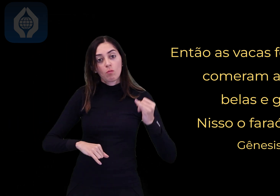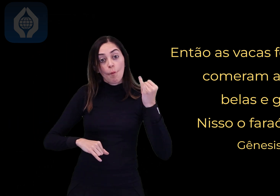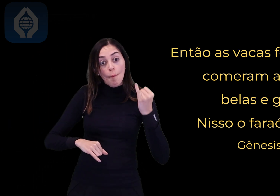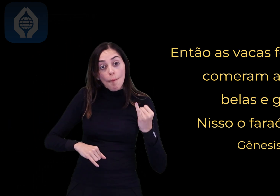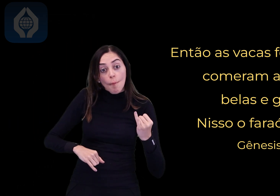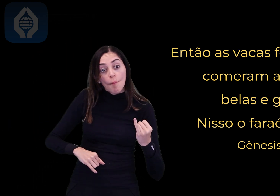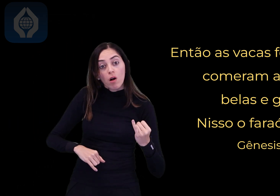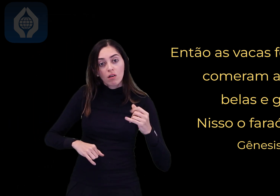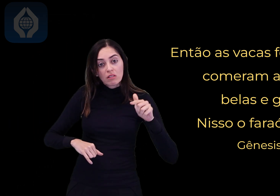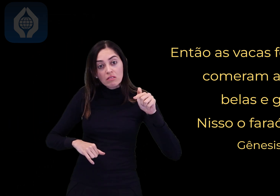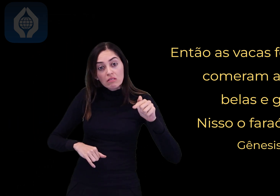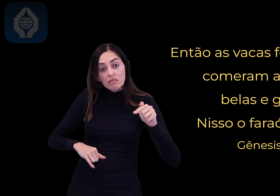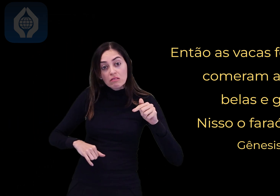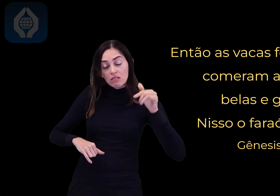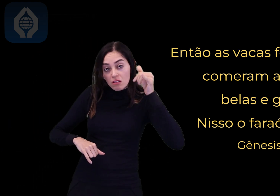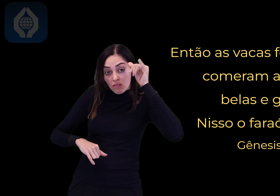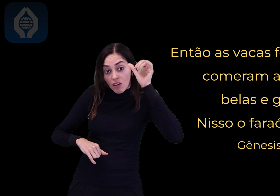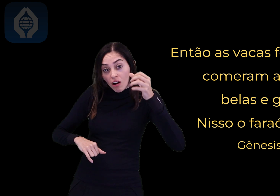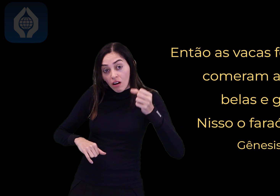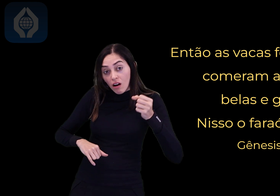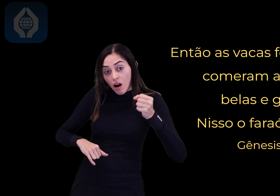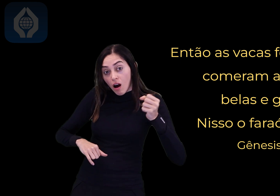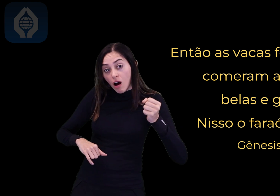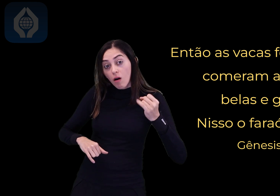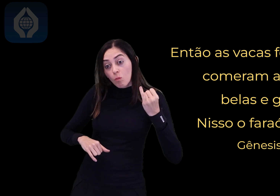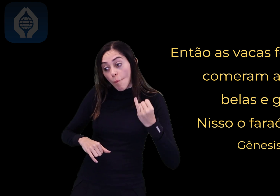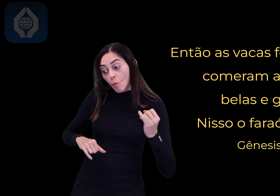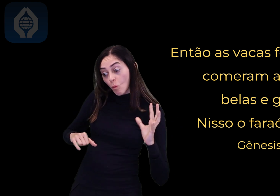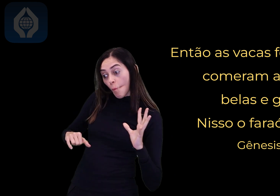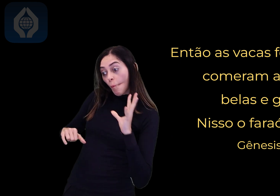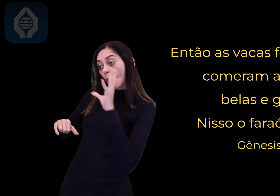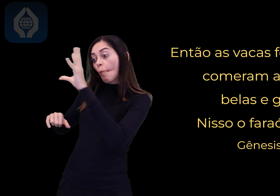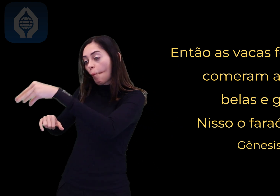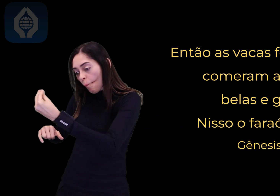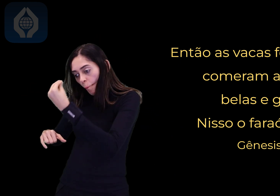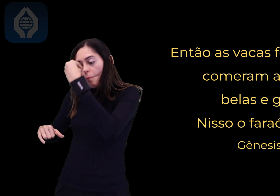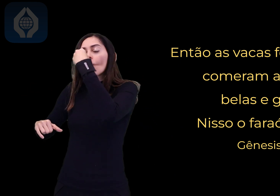magras comeram as 7 vacas belas e gordas. Nisso o Faraó acordou.